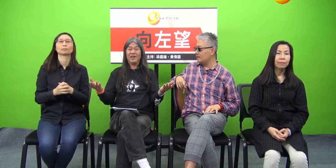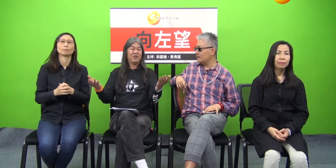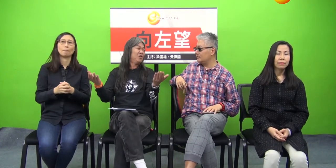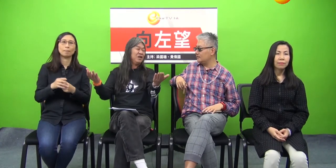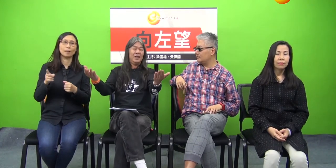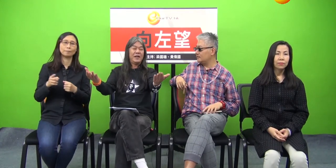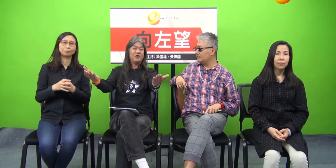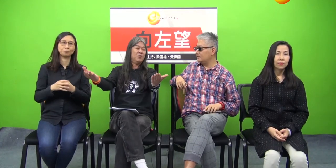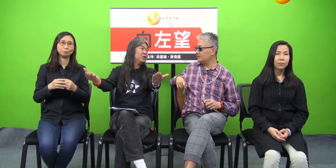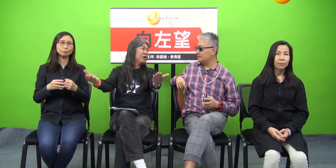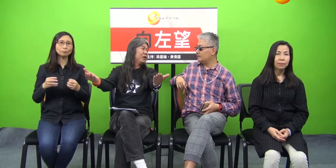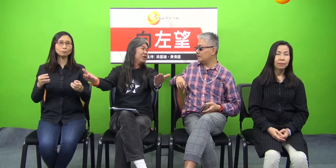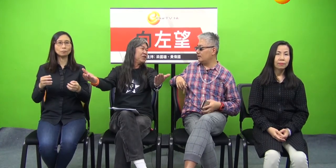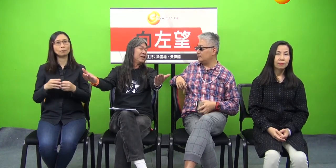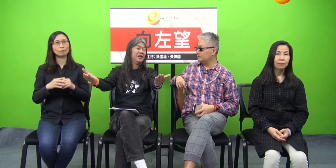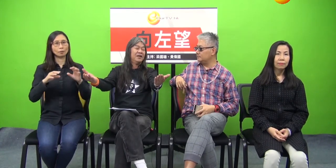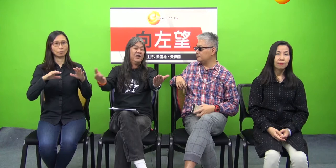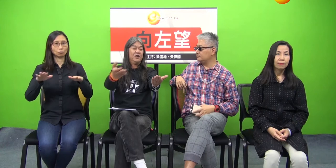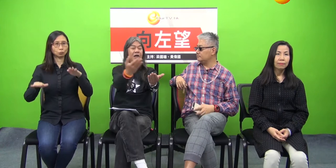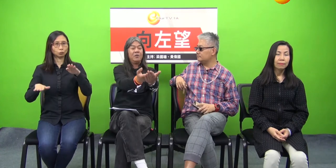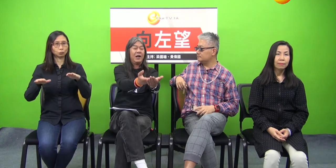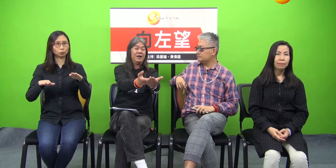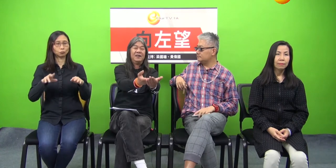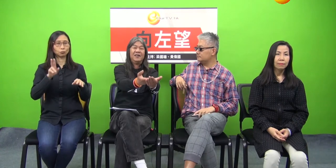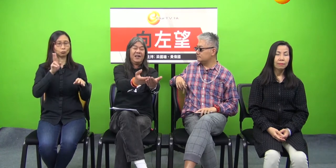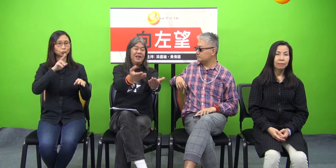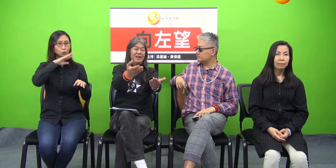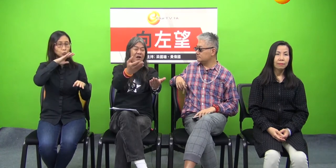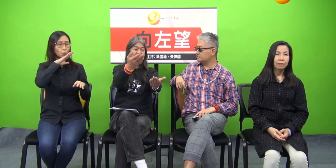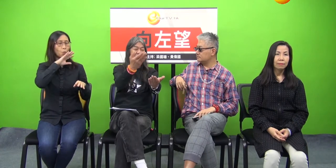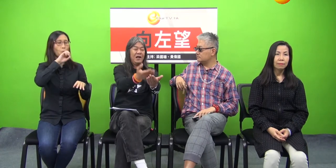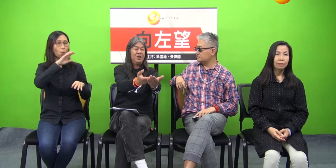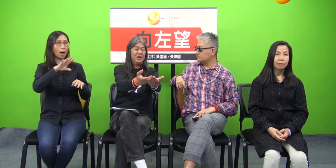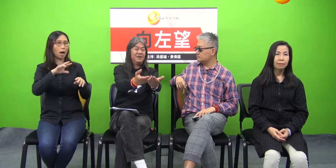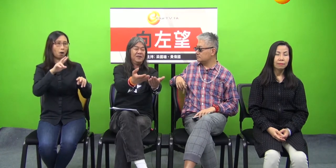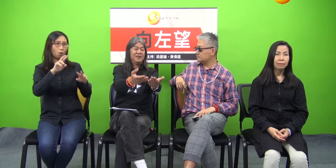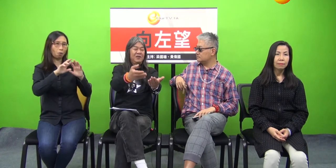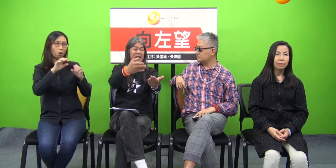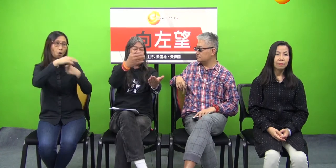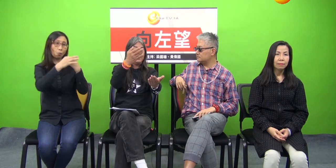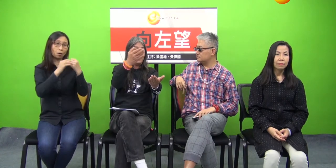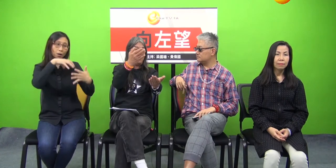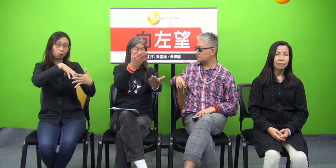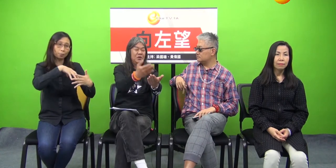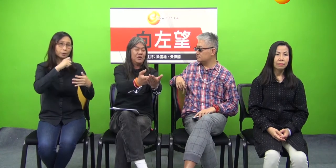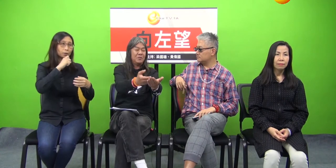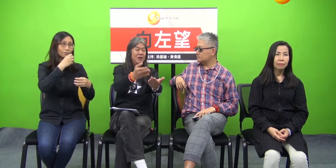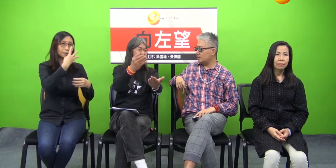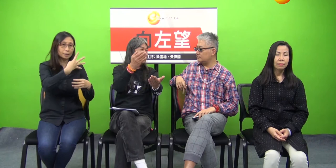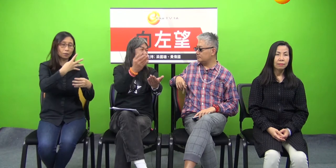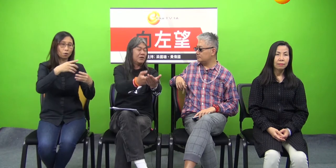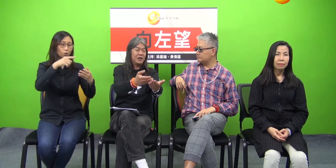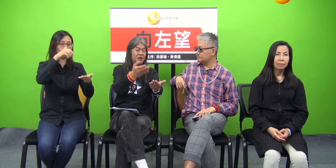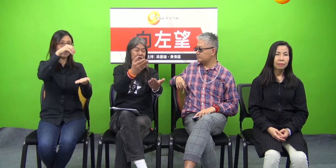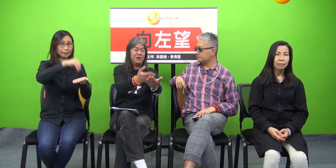確係相悖嘅一個 paradox 嚟嘅。如果你話一個國家裏面有四項基本原則必須要